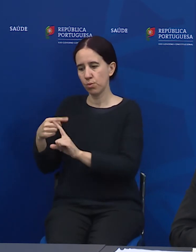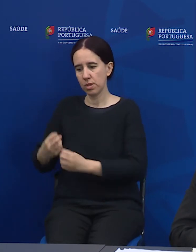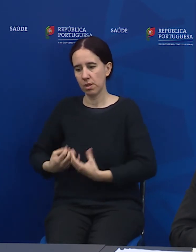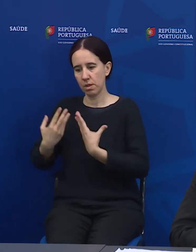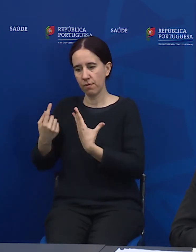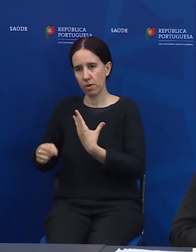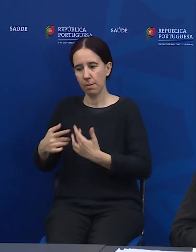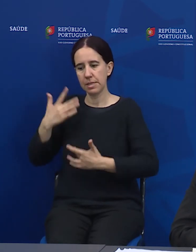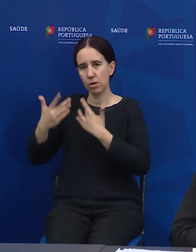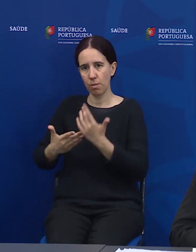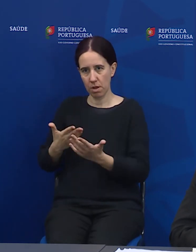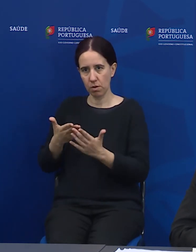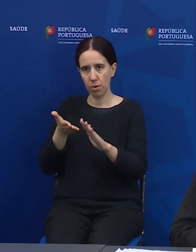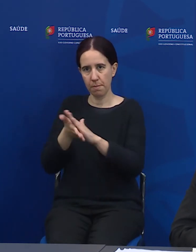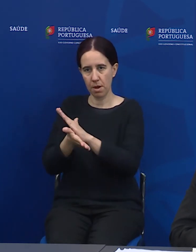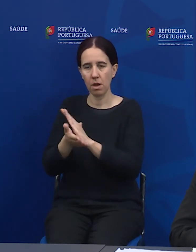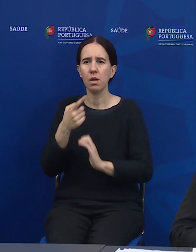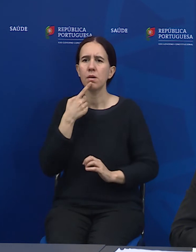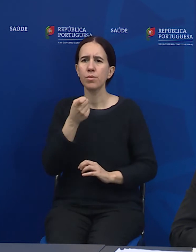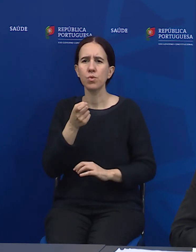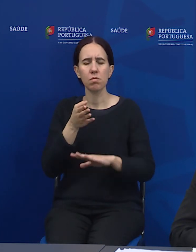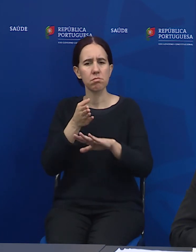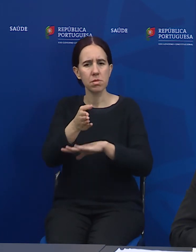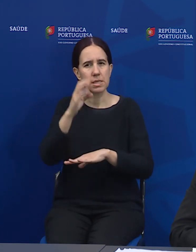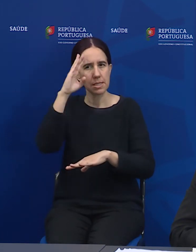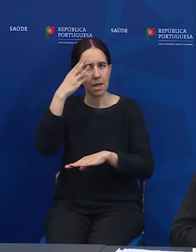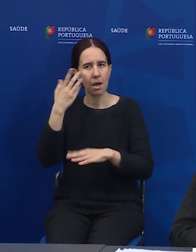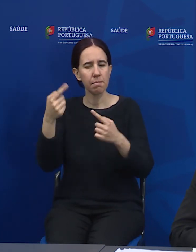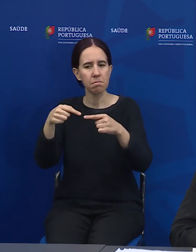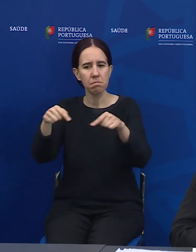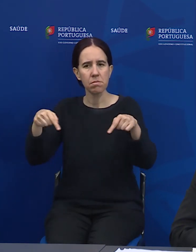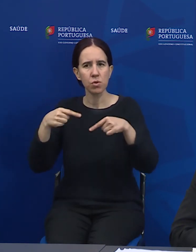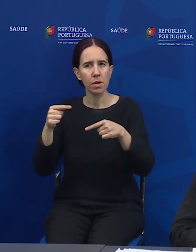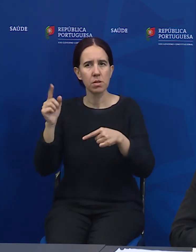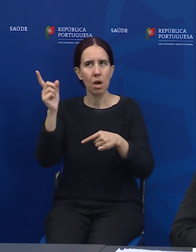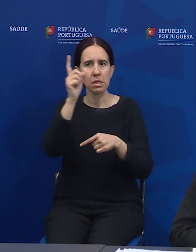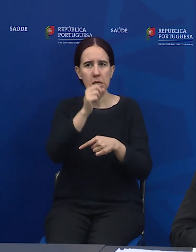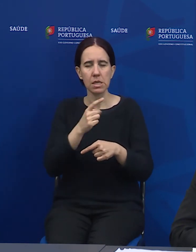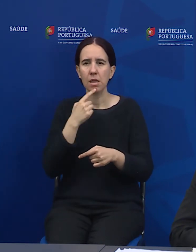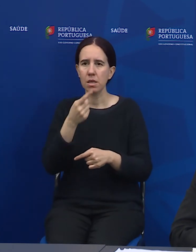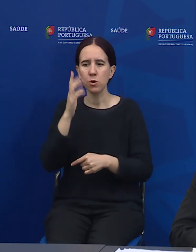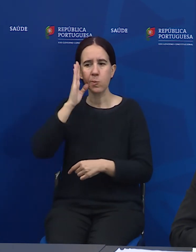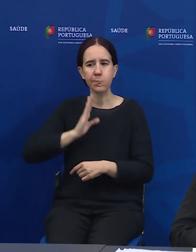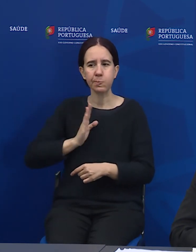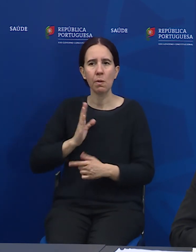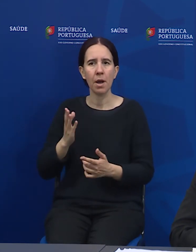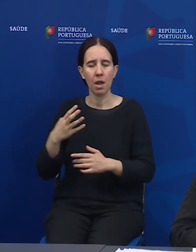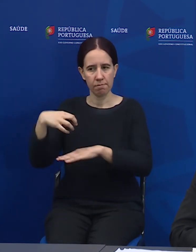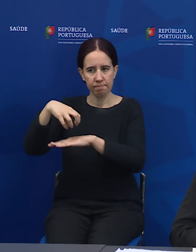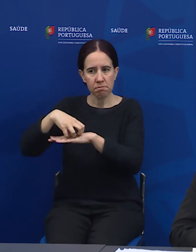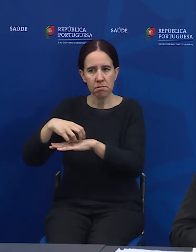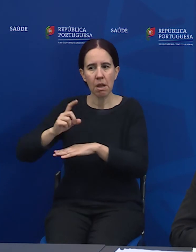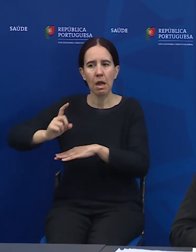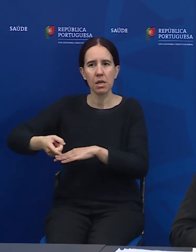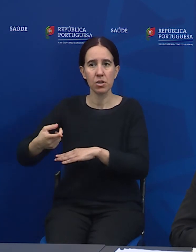assintomáticos eu perguntava concretamente se sabem que espaços são esses dizem que são das forças armadas mas são cartéis